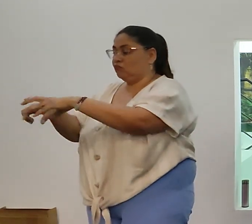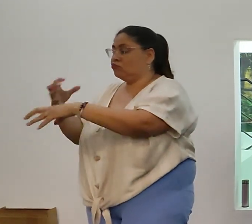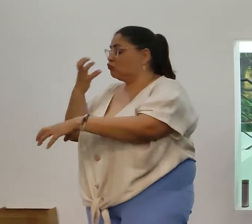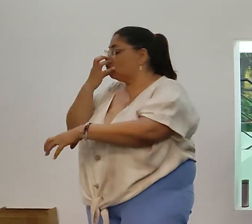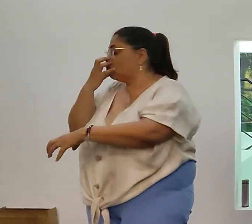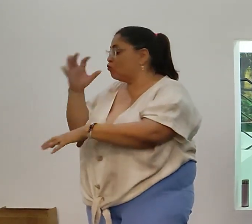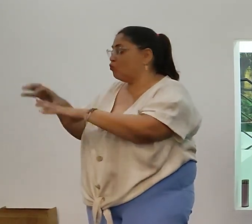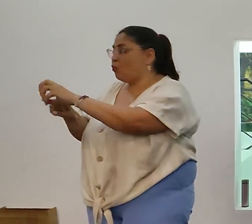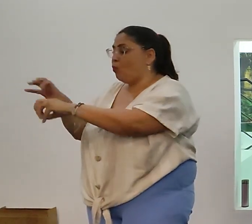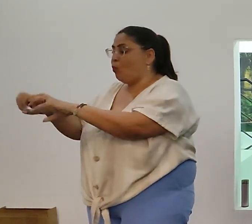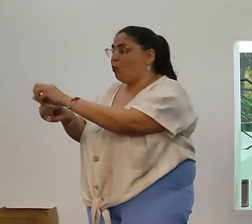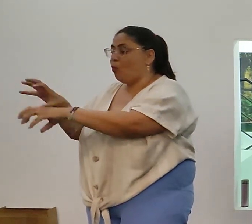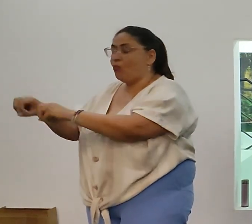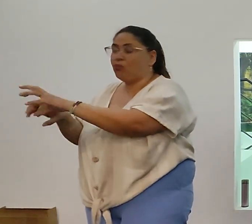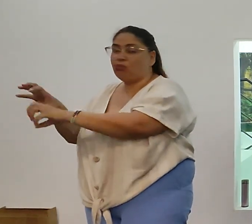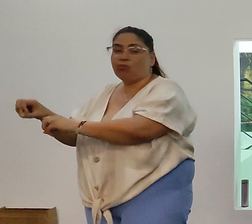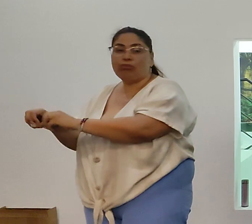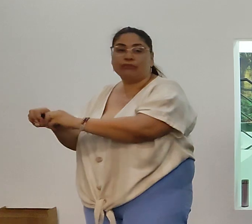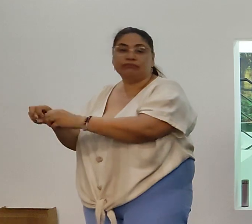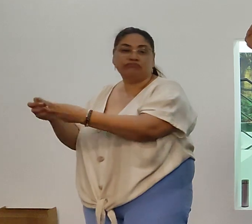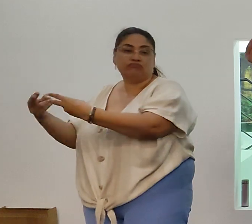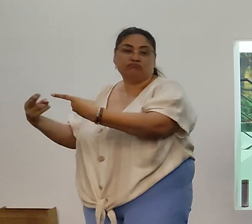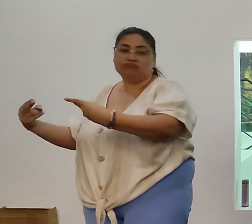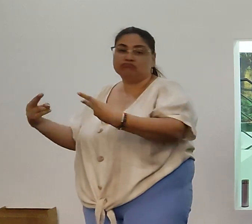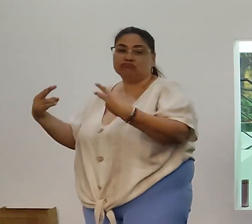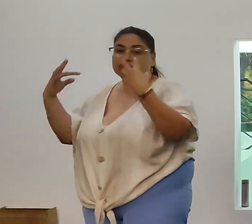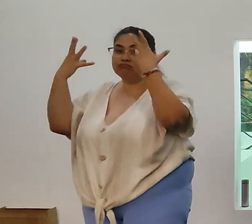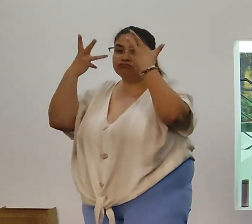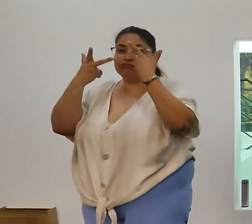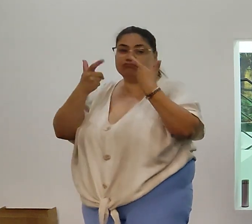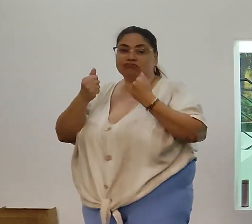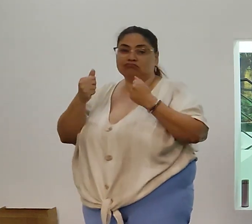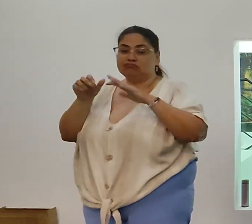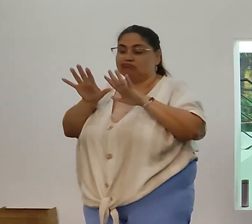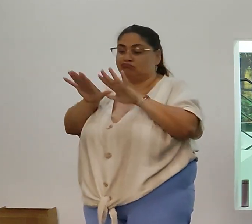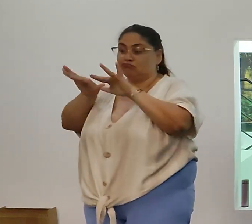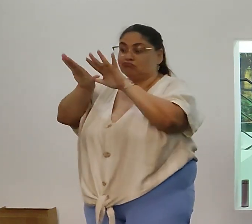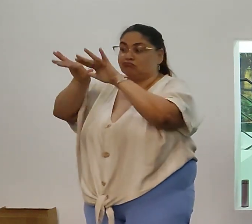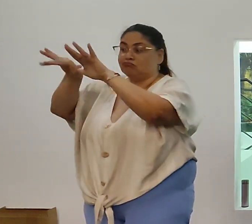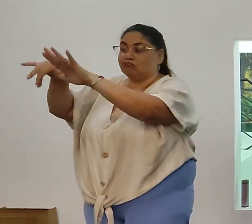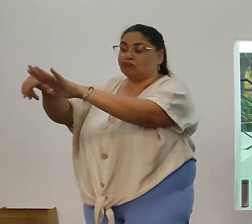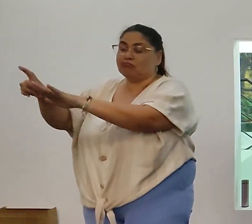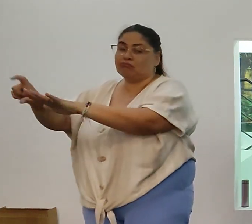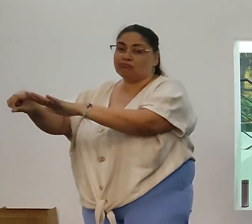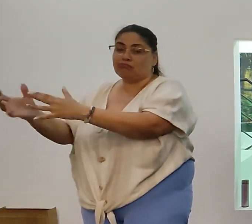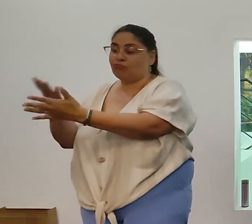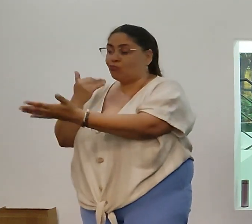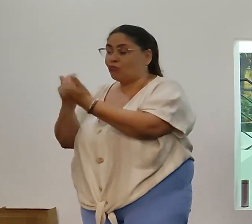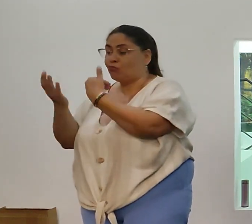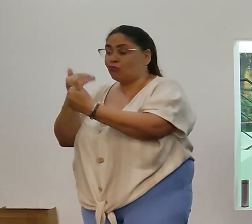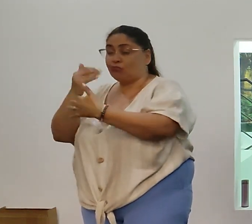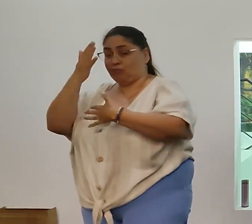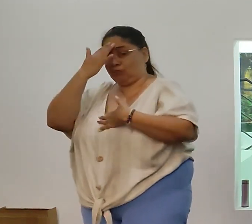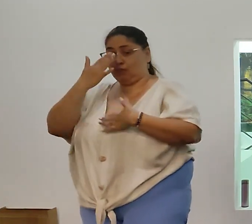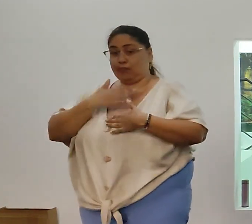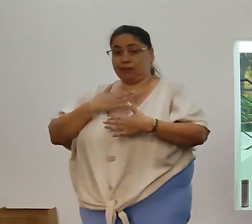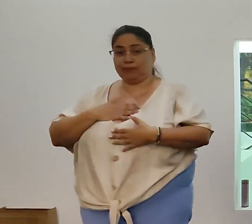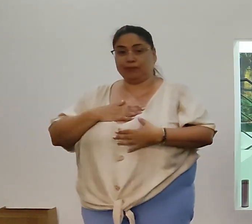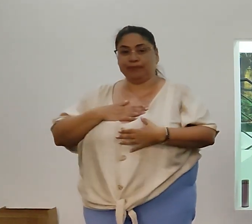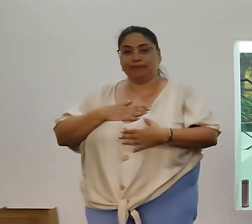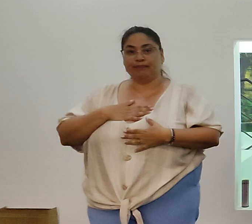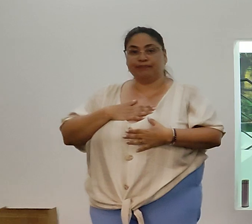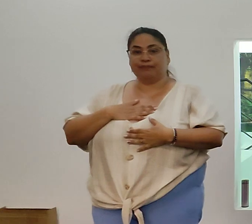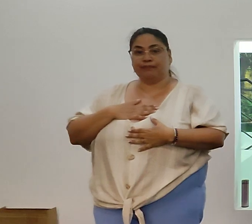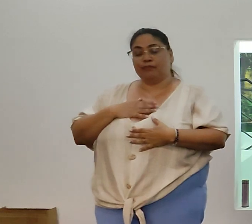por cães e para serem devorados por outros bichos e abutres. Então, muito provavelmente aqui nós vemos que os cães